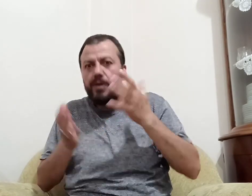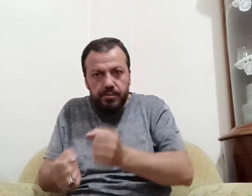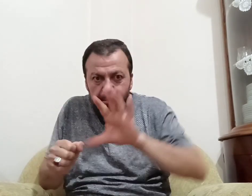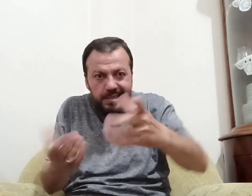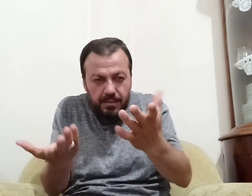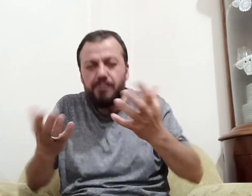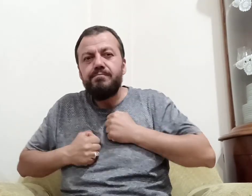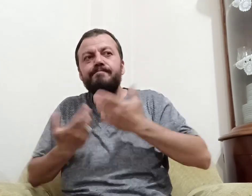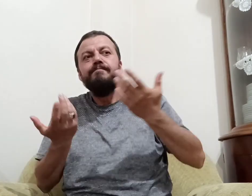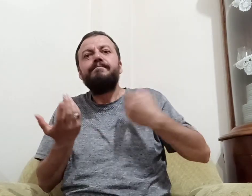başlamış.